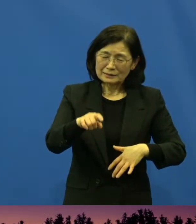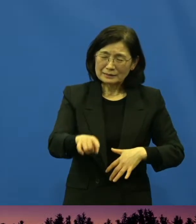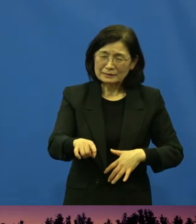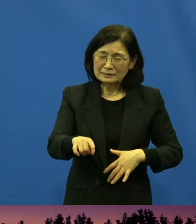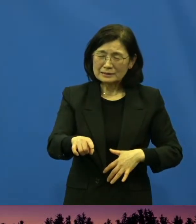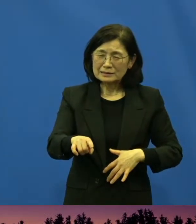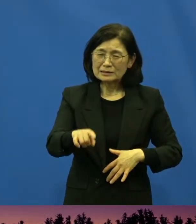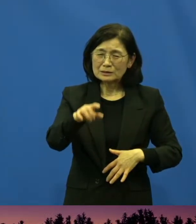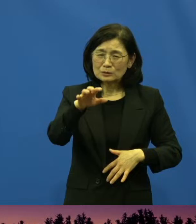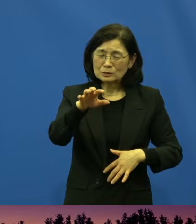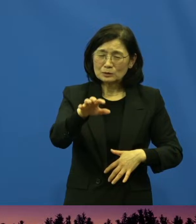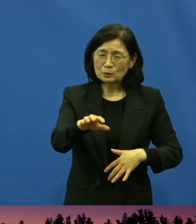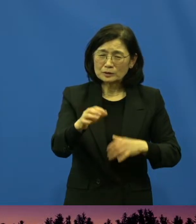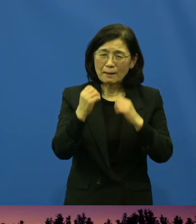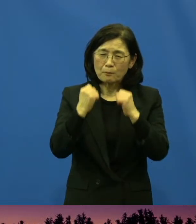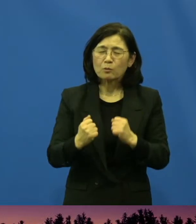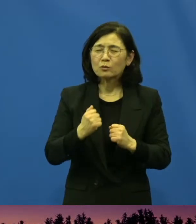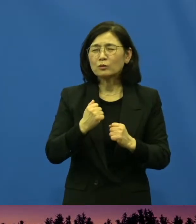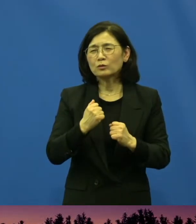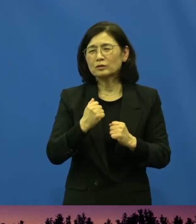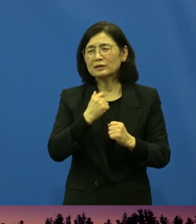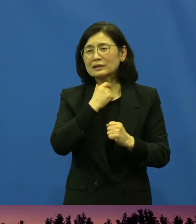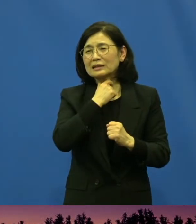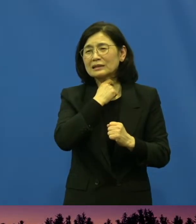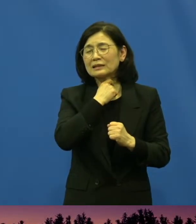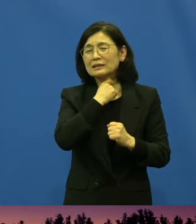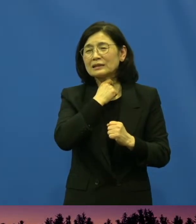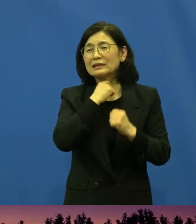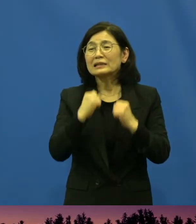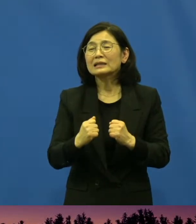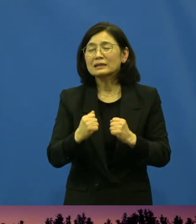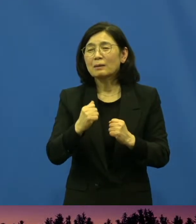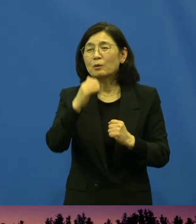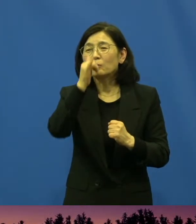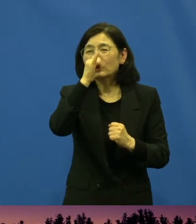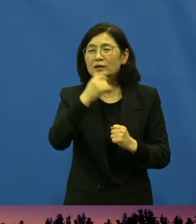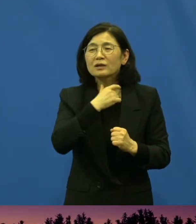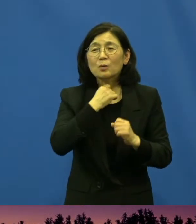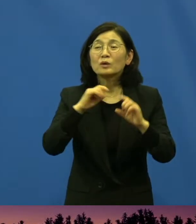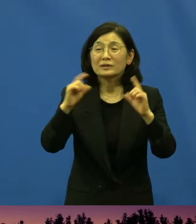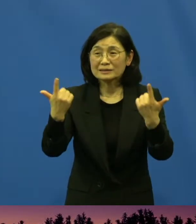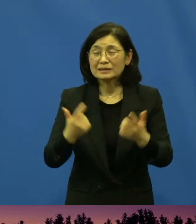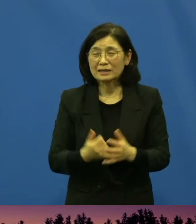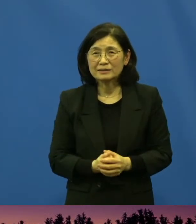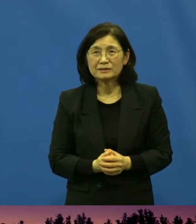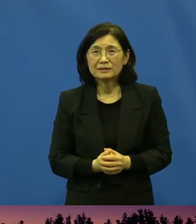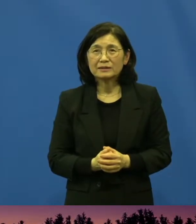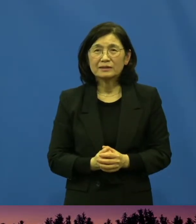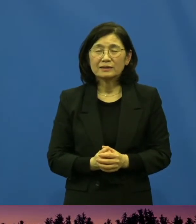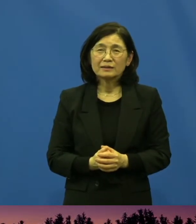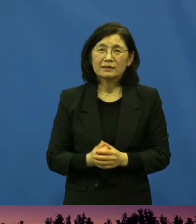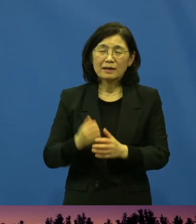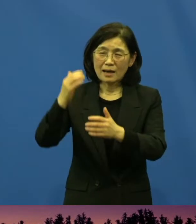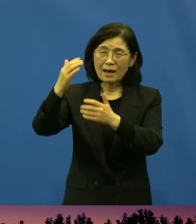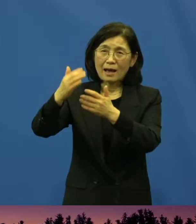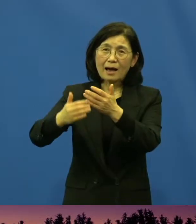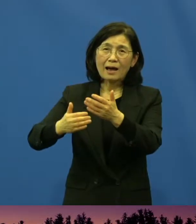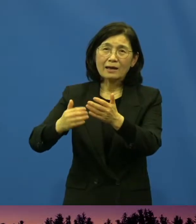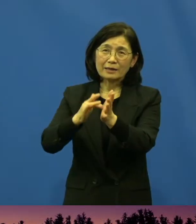내가 너희들의 연약함을 내가 이해한다. 근데 여러분, 사실 보십시오. 예수님은 훨씬 더 몸이 약하신